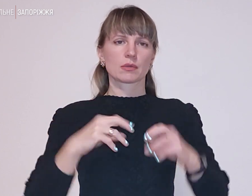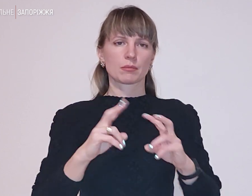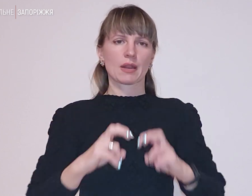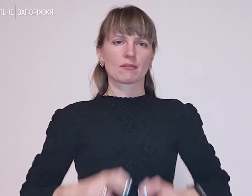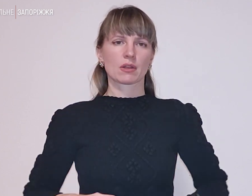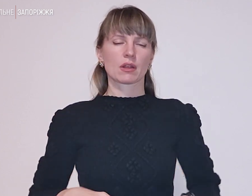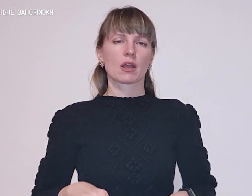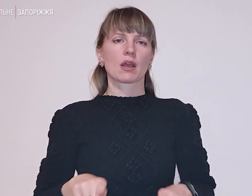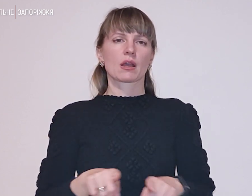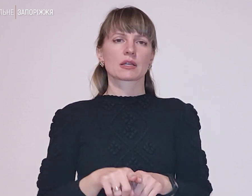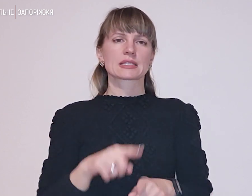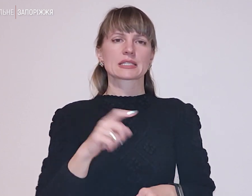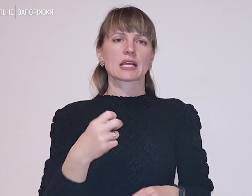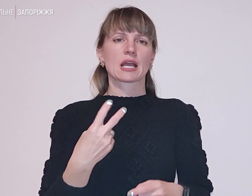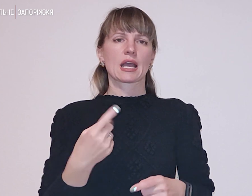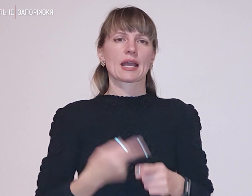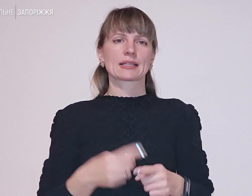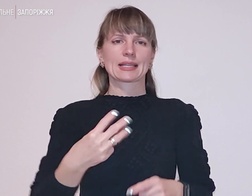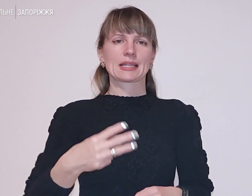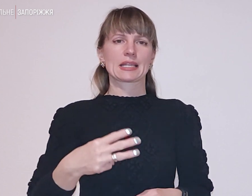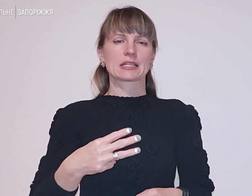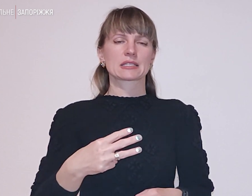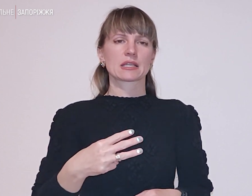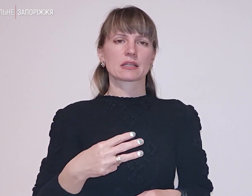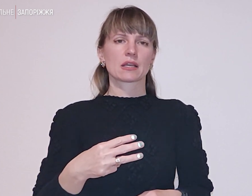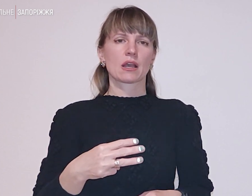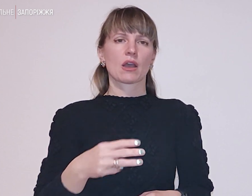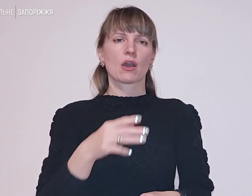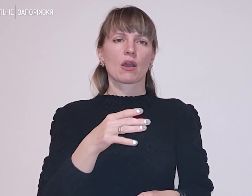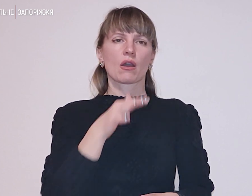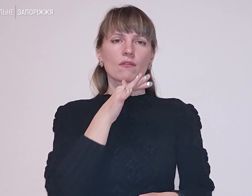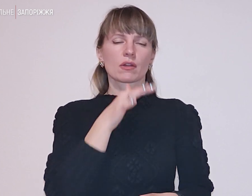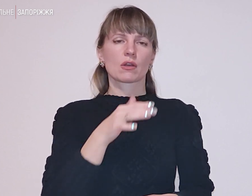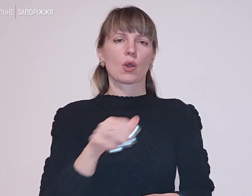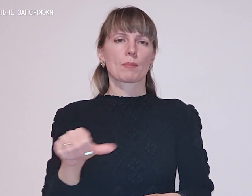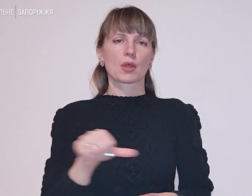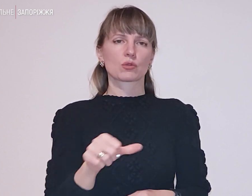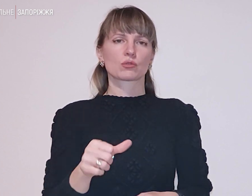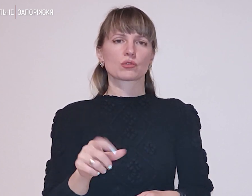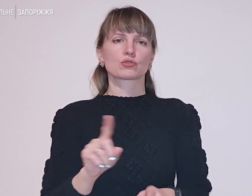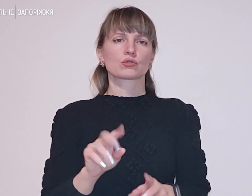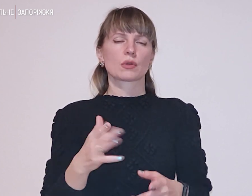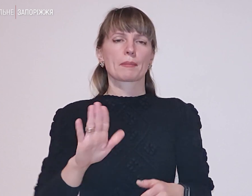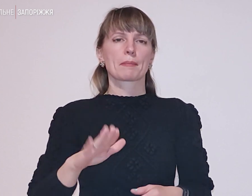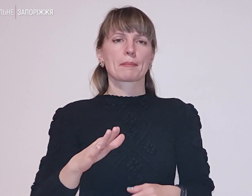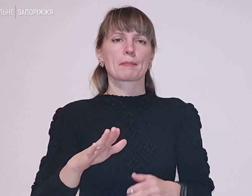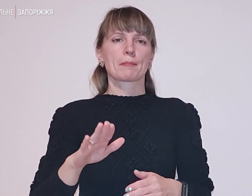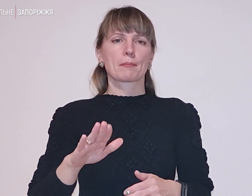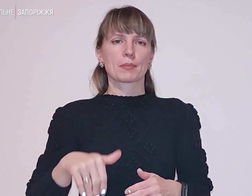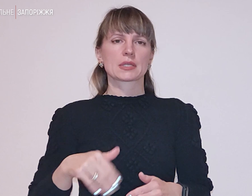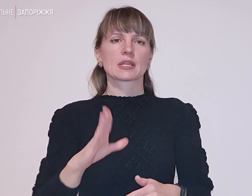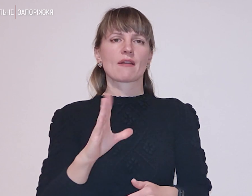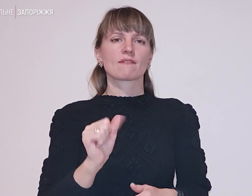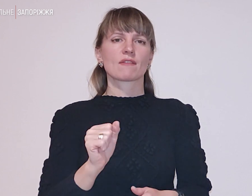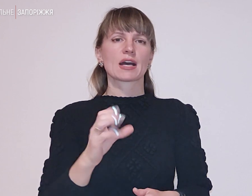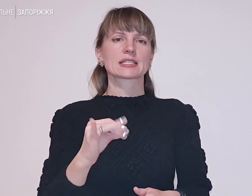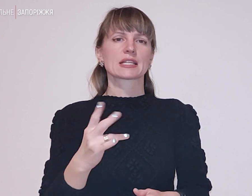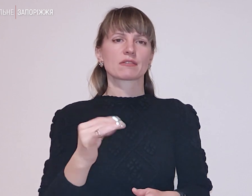за ці півгодини щось мало статись. І під Васильівкою нас залишили на ніч. Не пустили далі. І сьогодні ми дуже